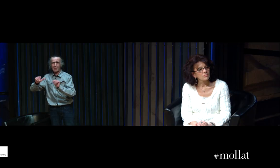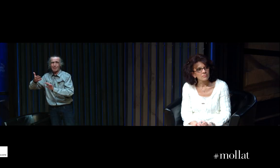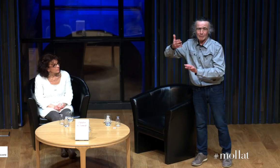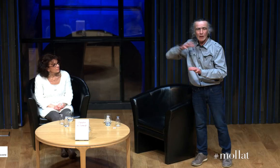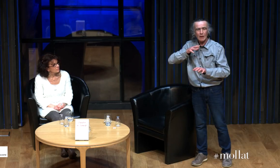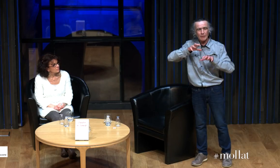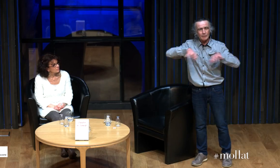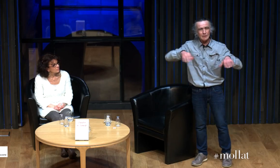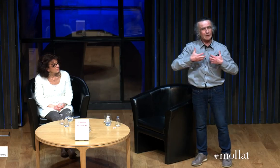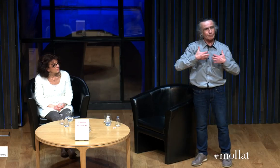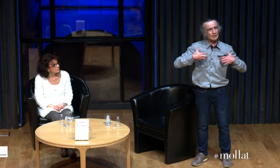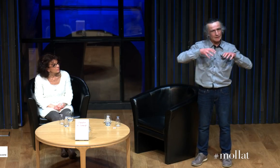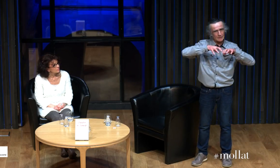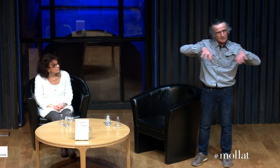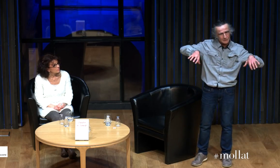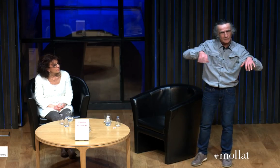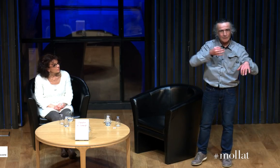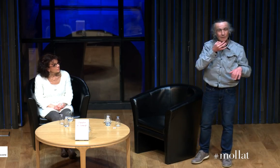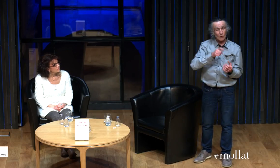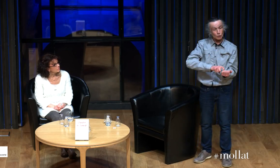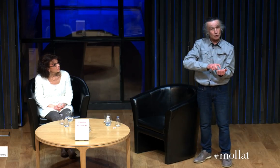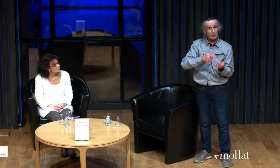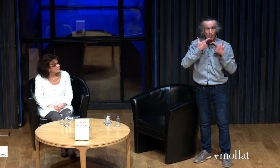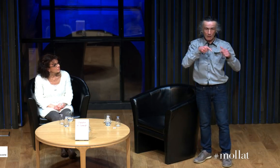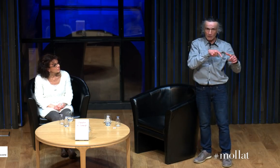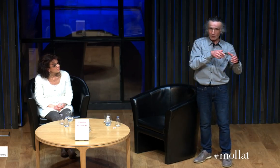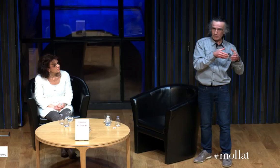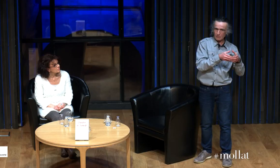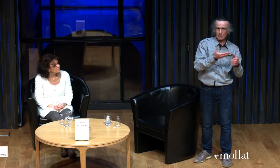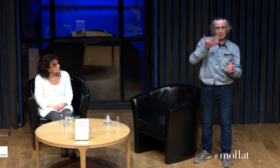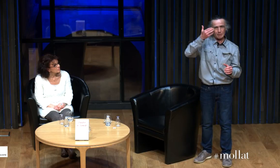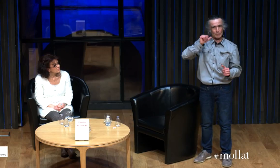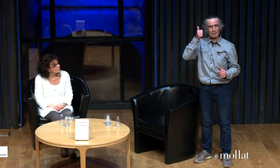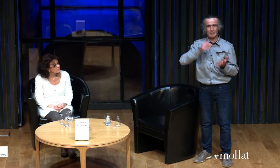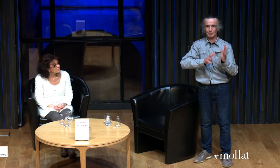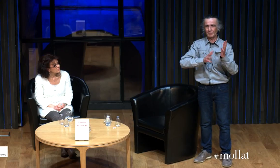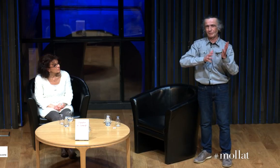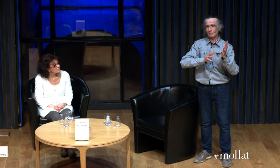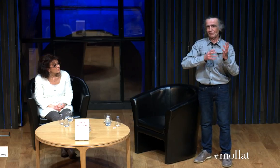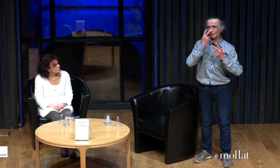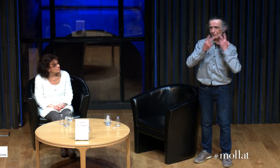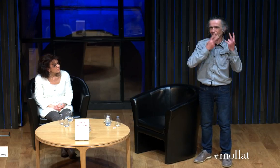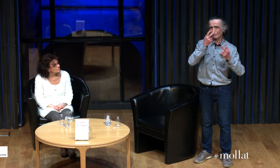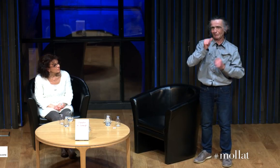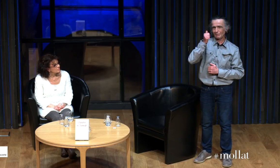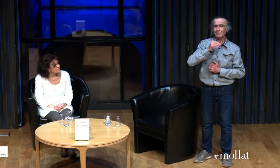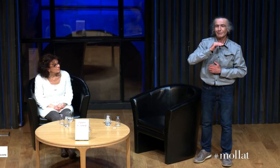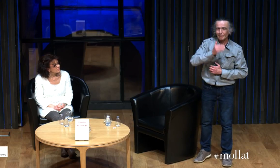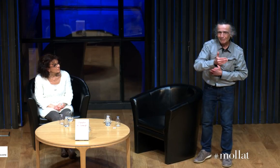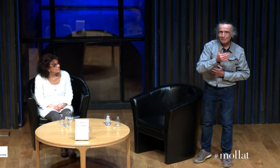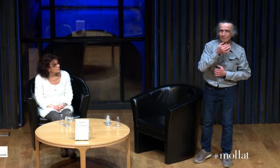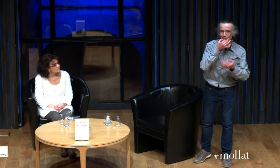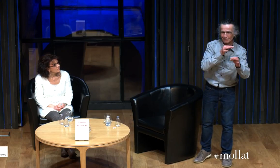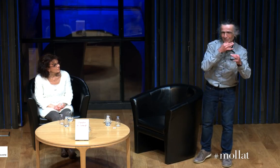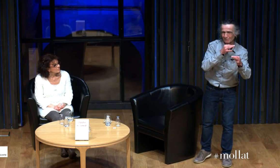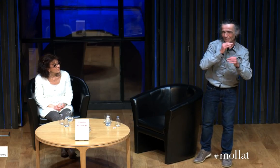sur des vraies études sur l'histoire de la langue des signes, il a creusé sur l'origine des langues en général.